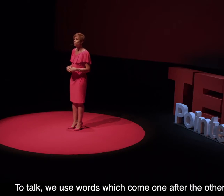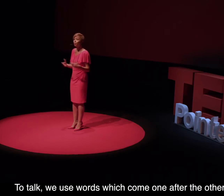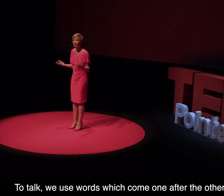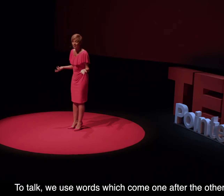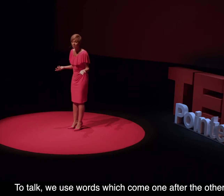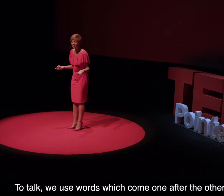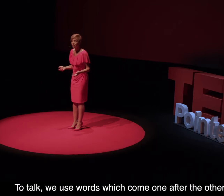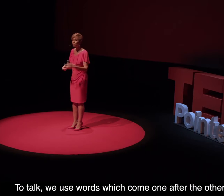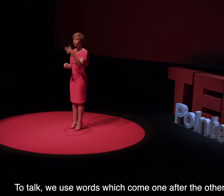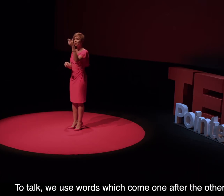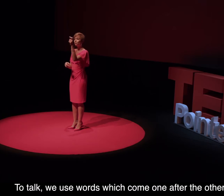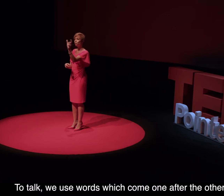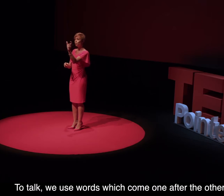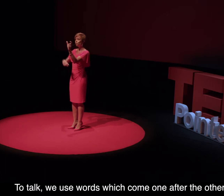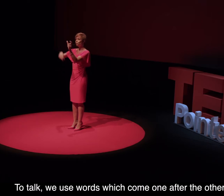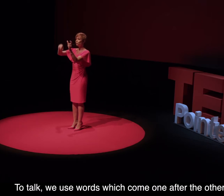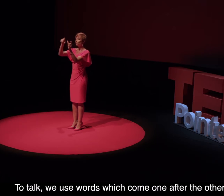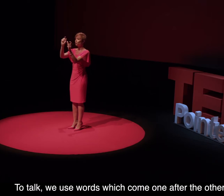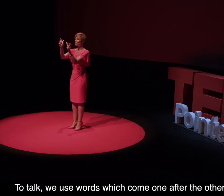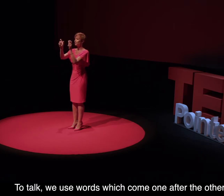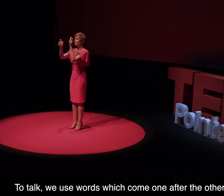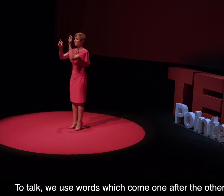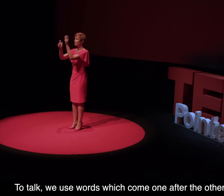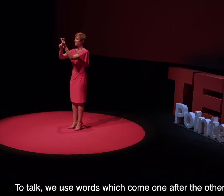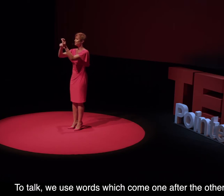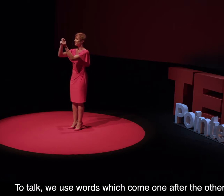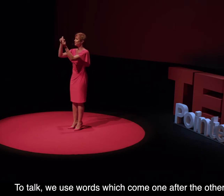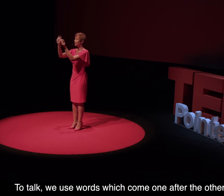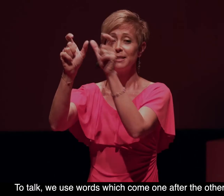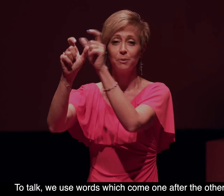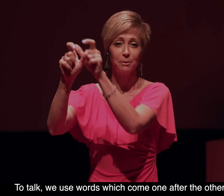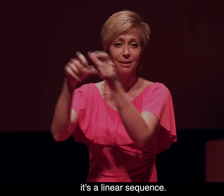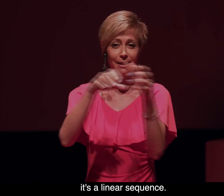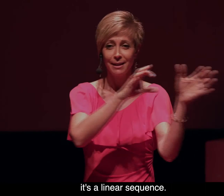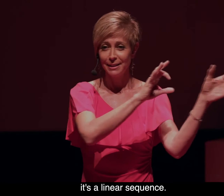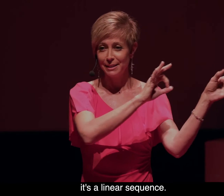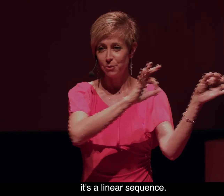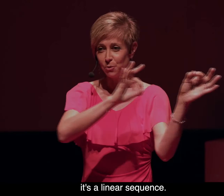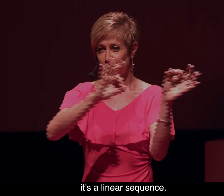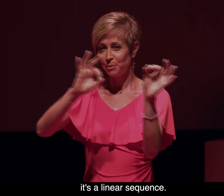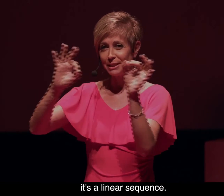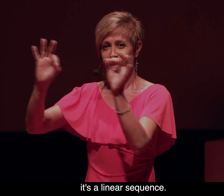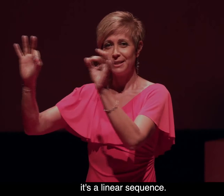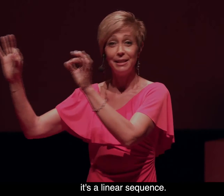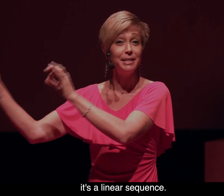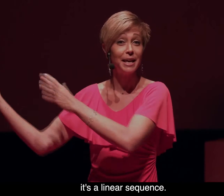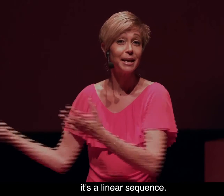Pour parler, on se sert de mots que l'on place les uns derrière les autres. C'est une suite